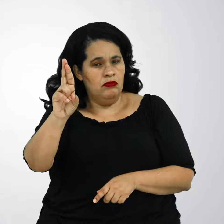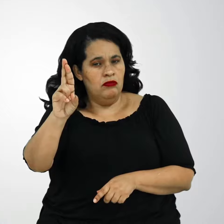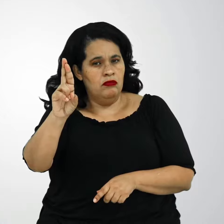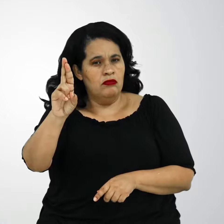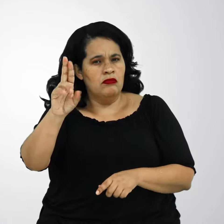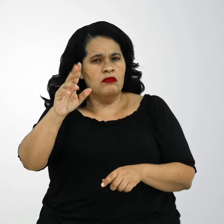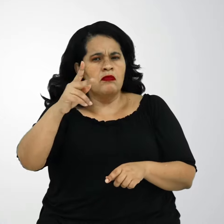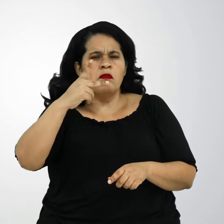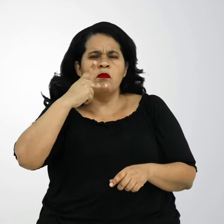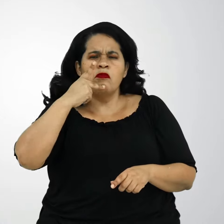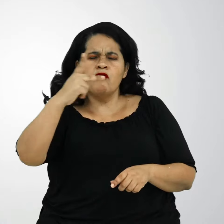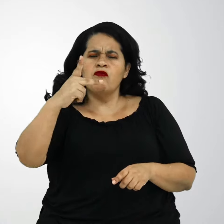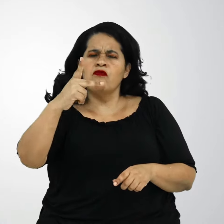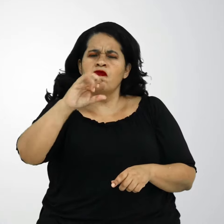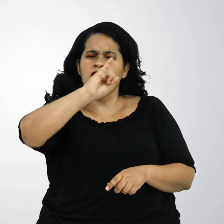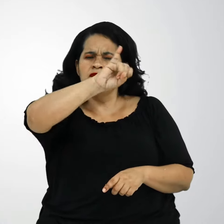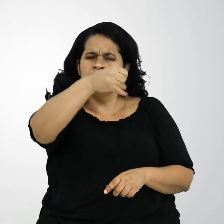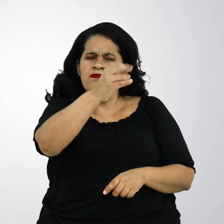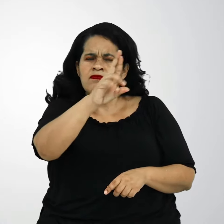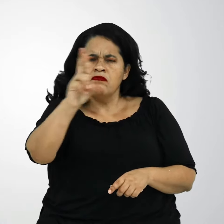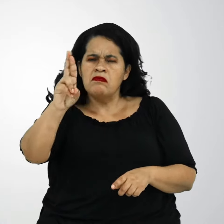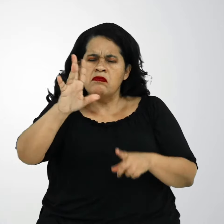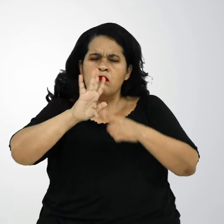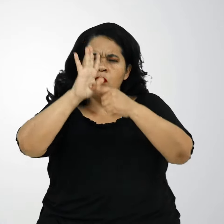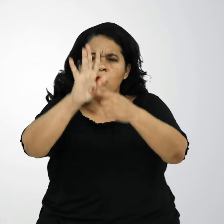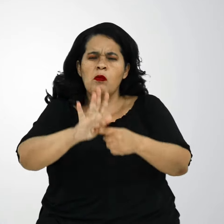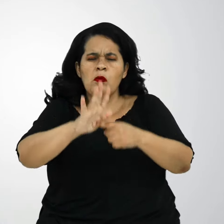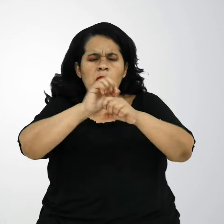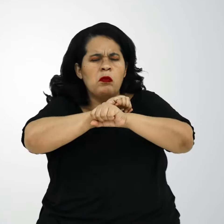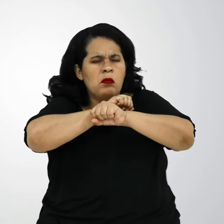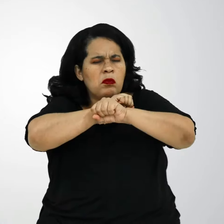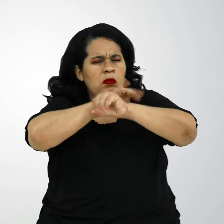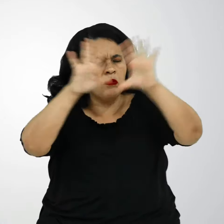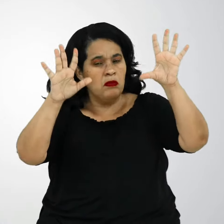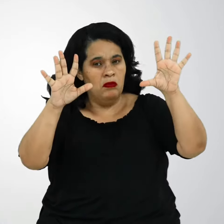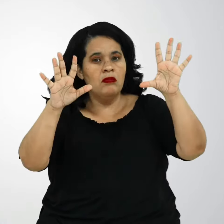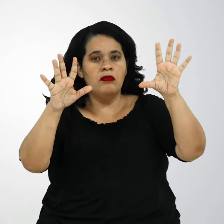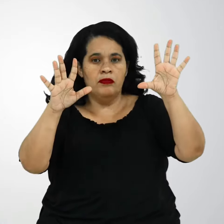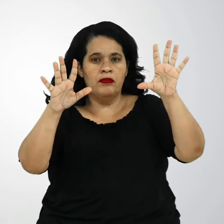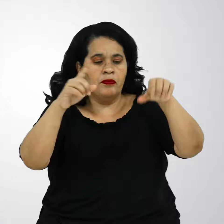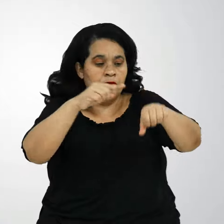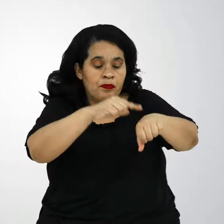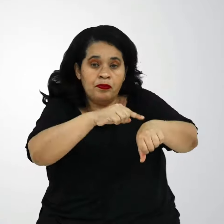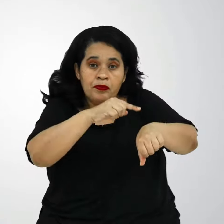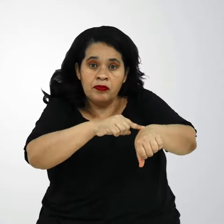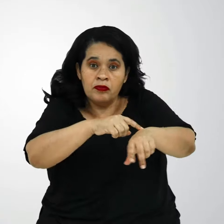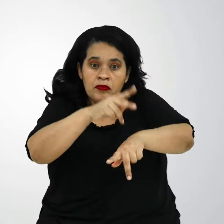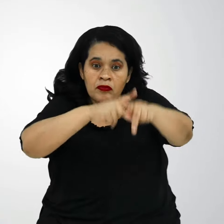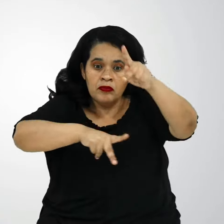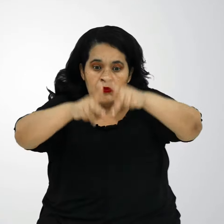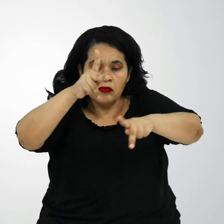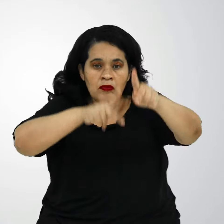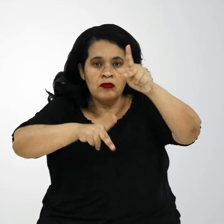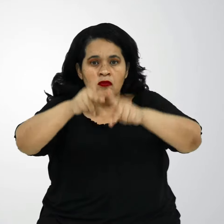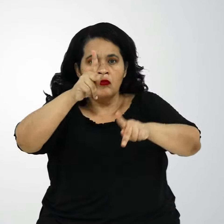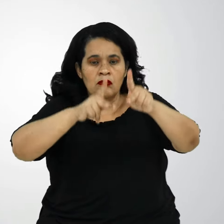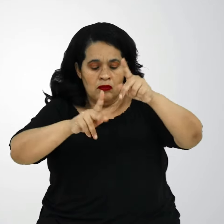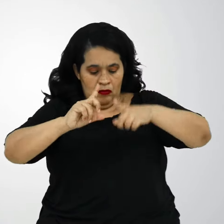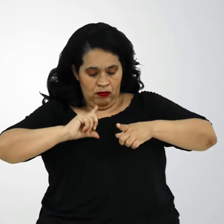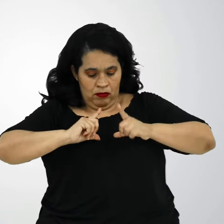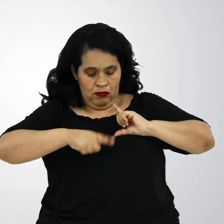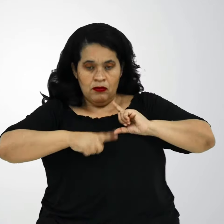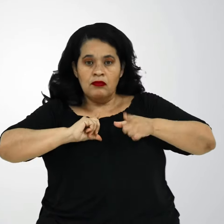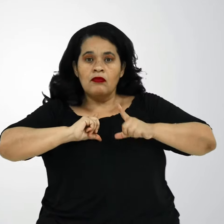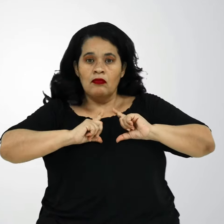o profeta Jeremias. Ele faz uma profecia clara sobre o tempo em que o povo de Israel, o tempo em que Judá